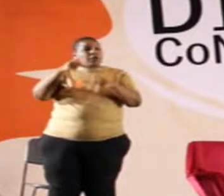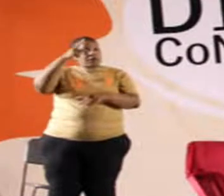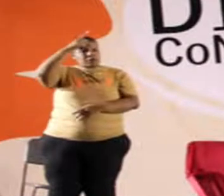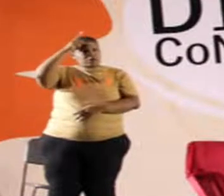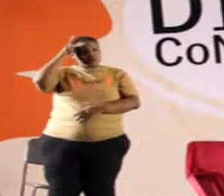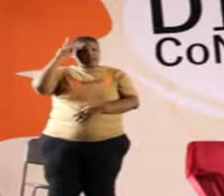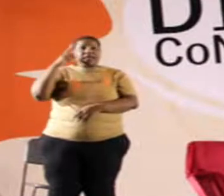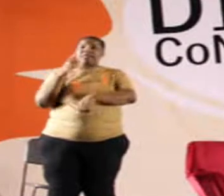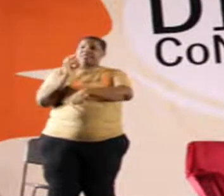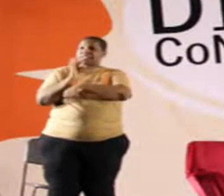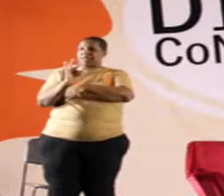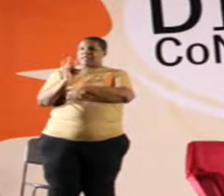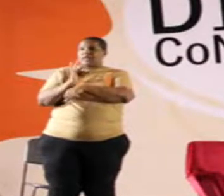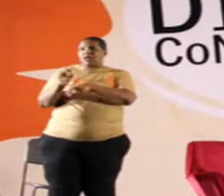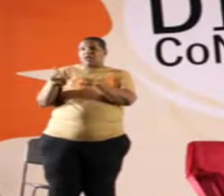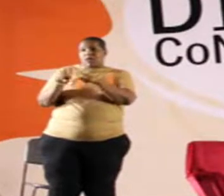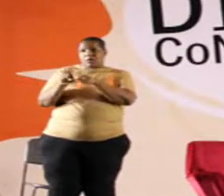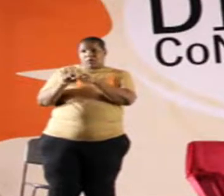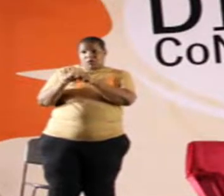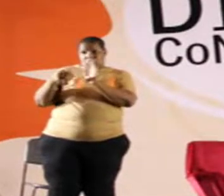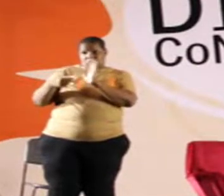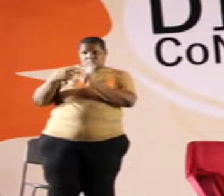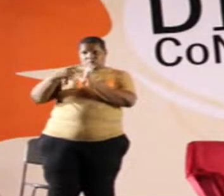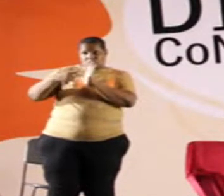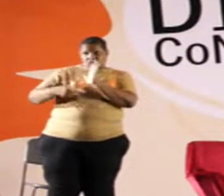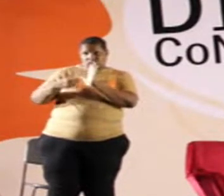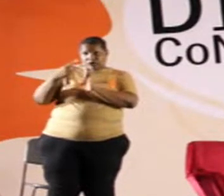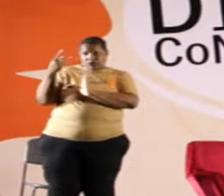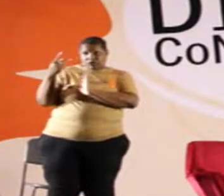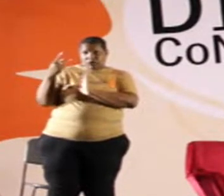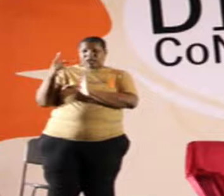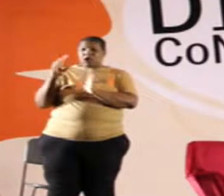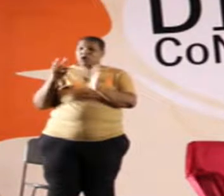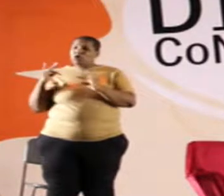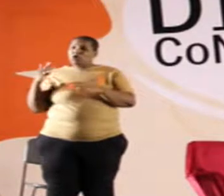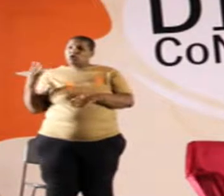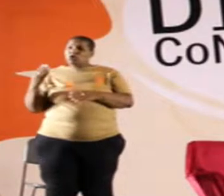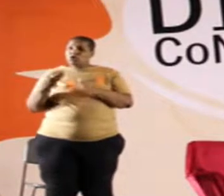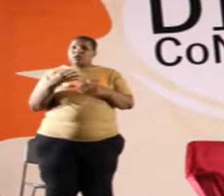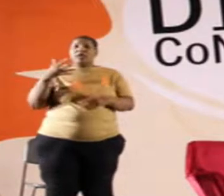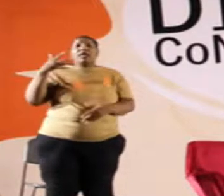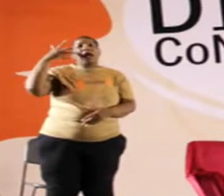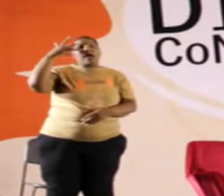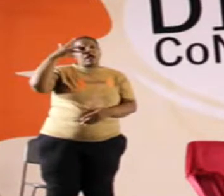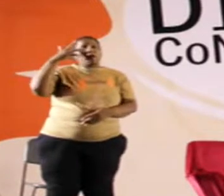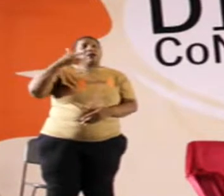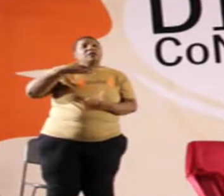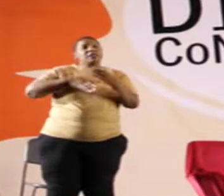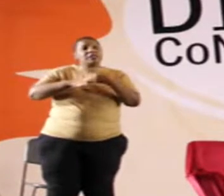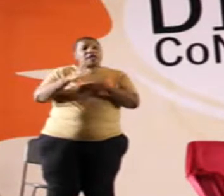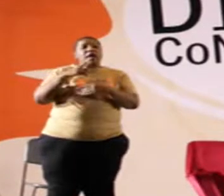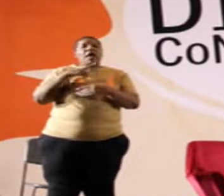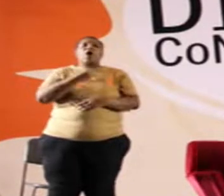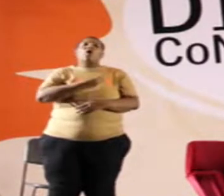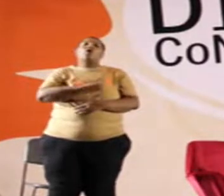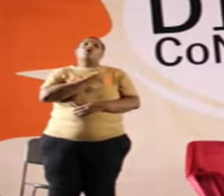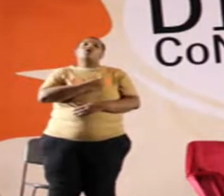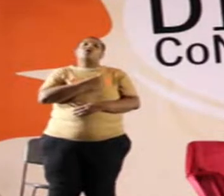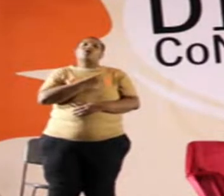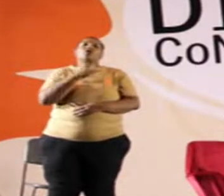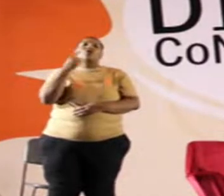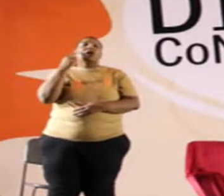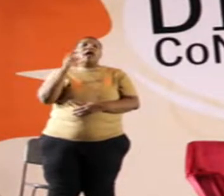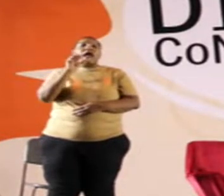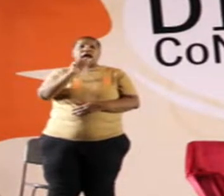nossos técnicos do projeto. Todas as palestras também serão transmitidas ao vivo pelo canal